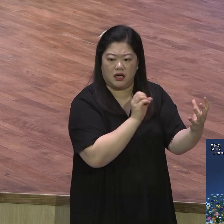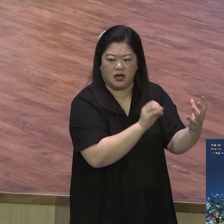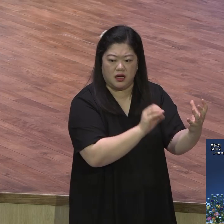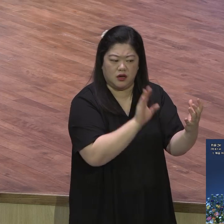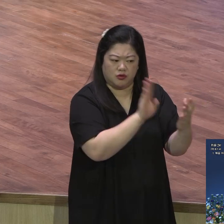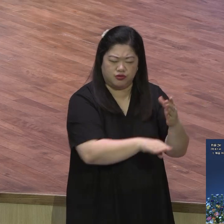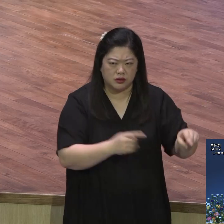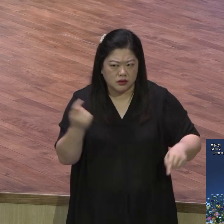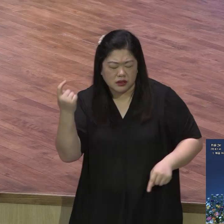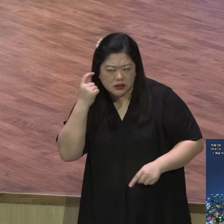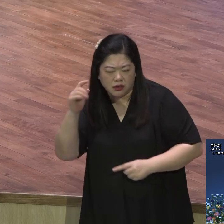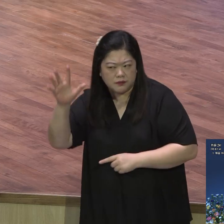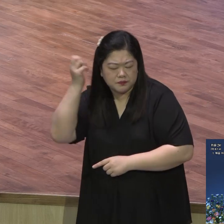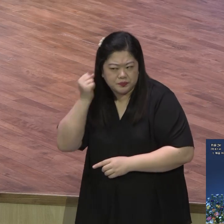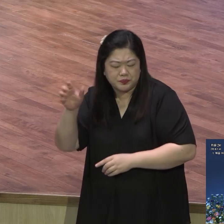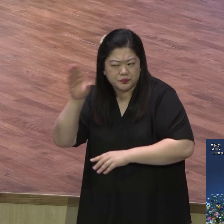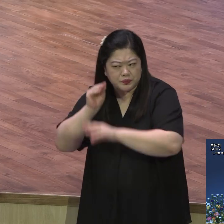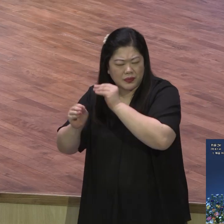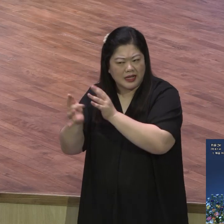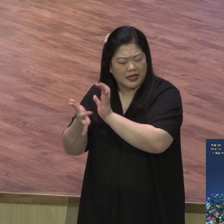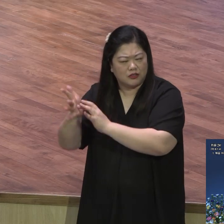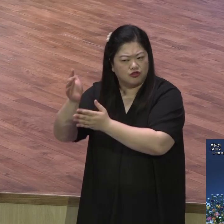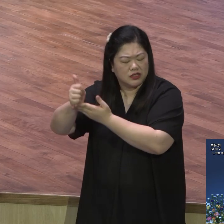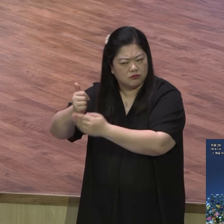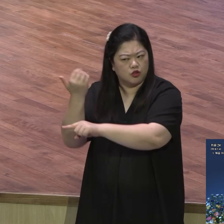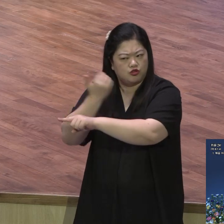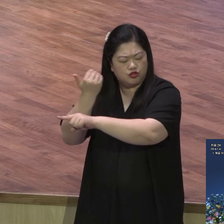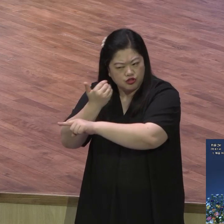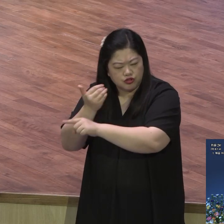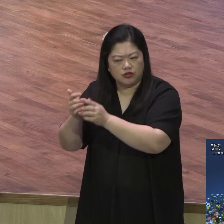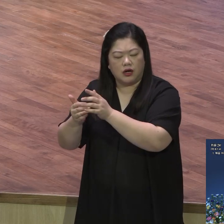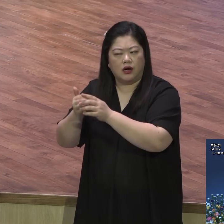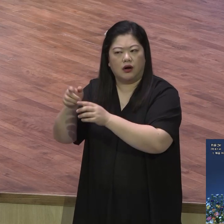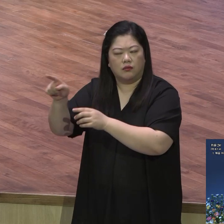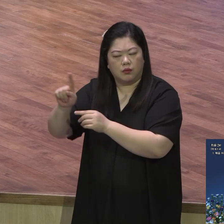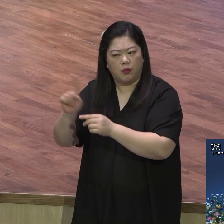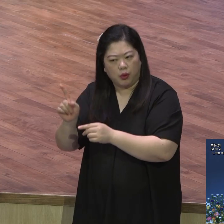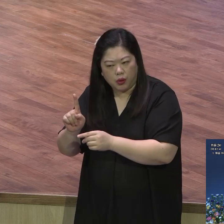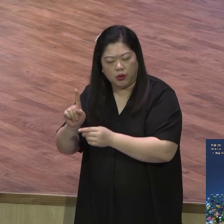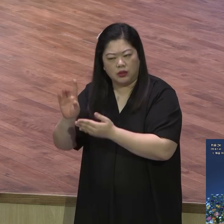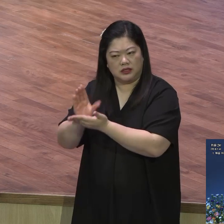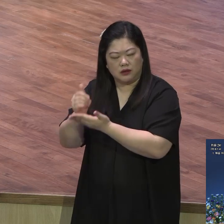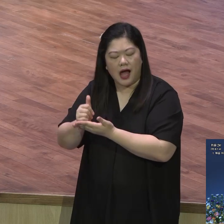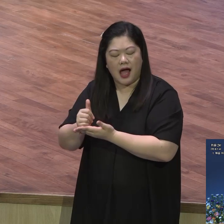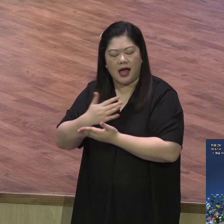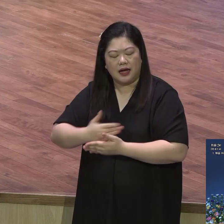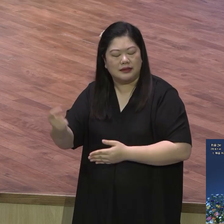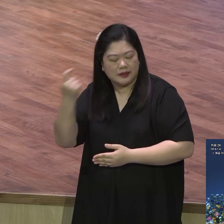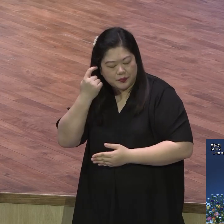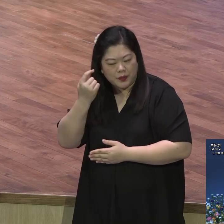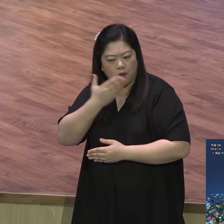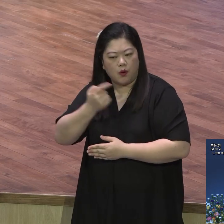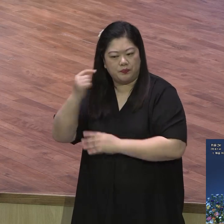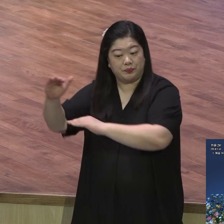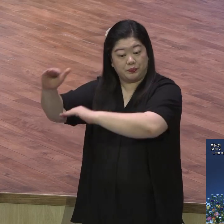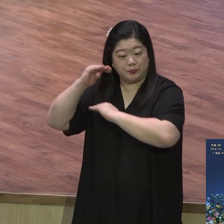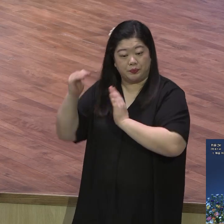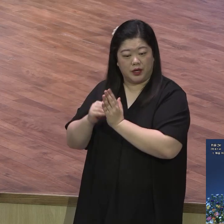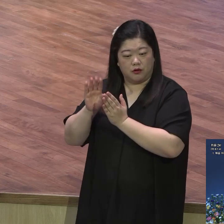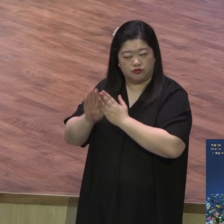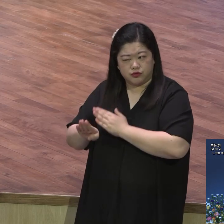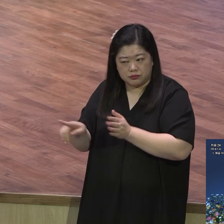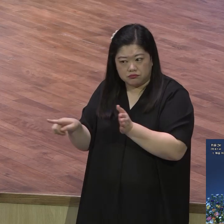예수님을 만나고 예수님 하는 사역을 보면서 야 저 예수 만나면 우리 나병 환자인 누구